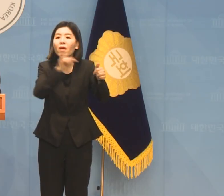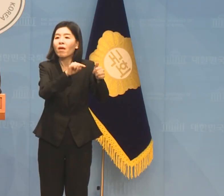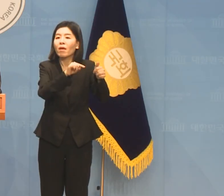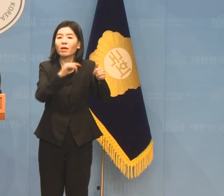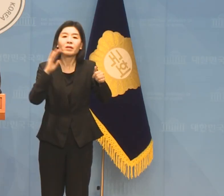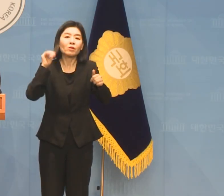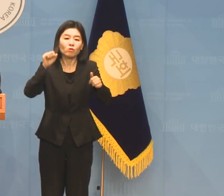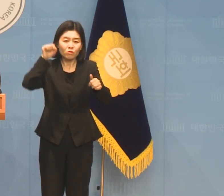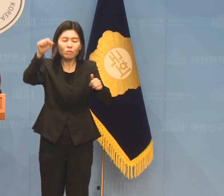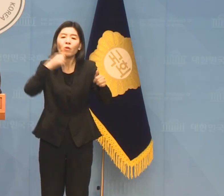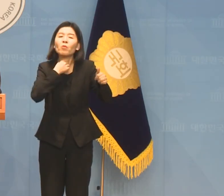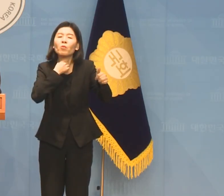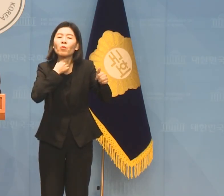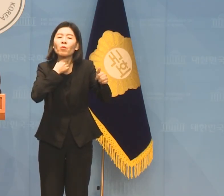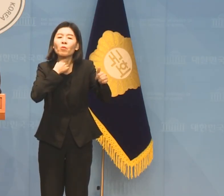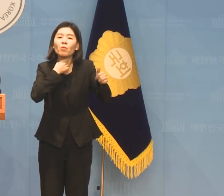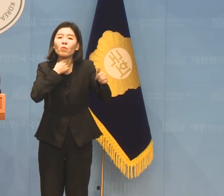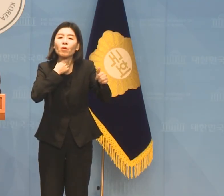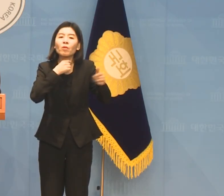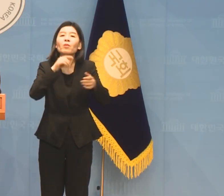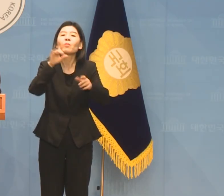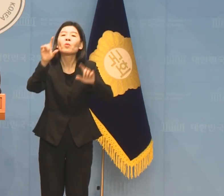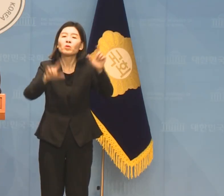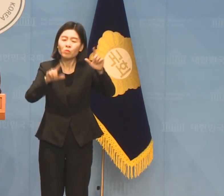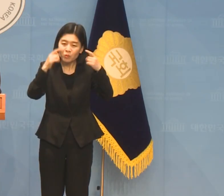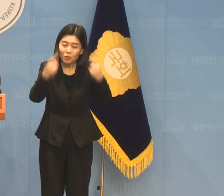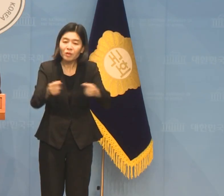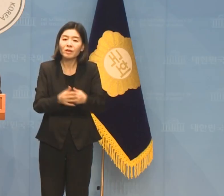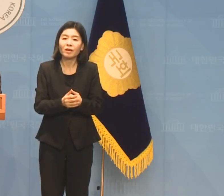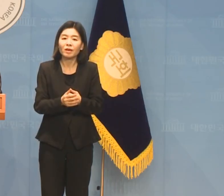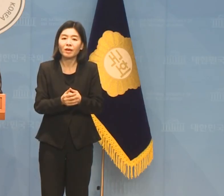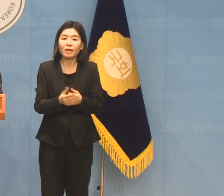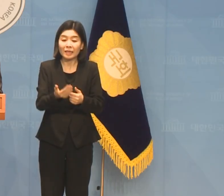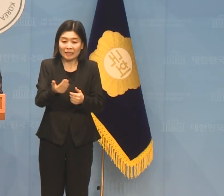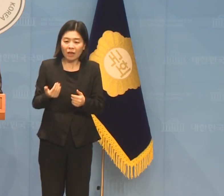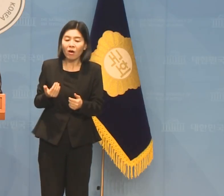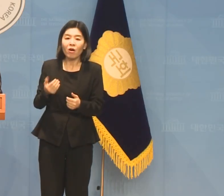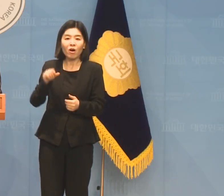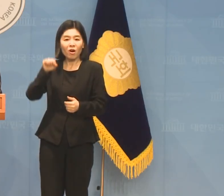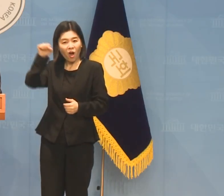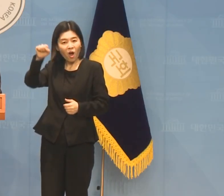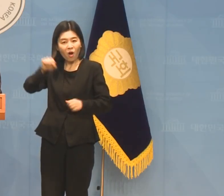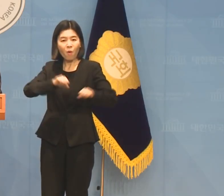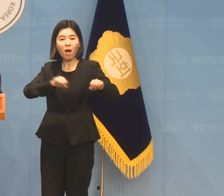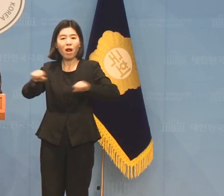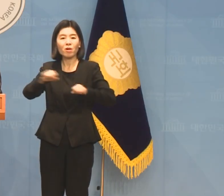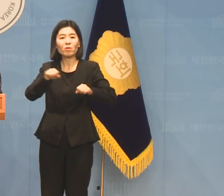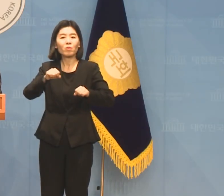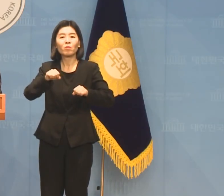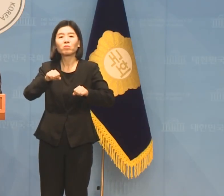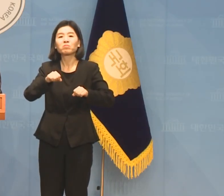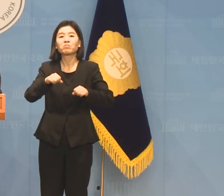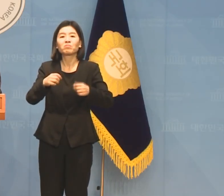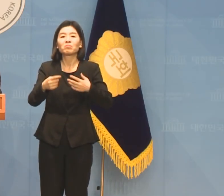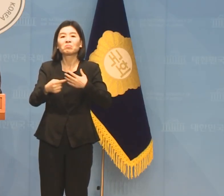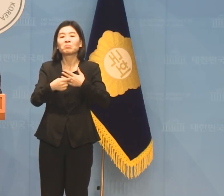권한대행이라는 직책이 대선 사전 선거 운동의 수단이 되어버린 것입니다.